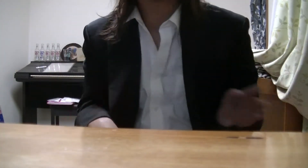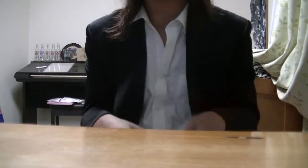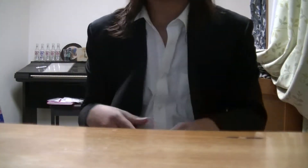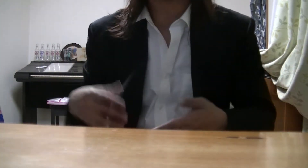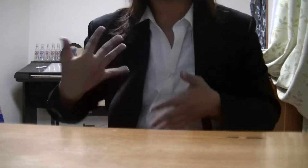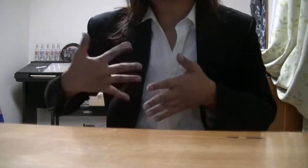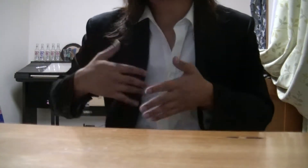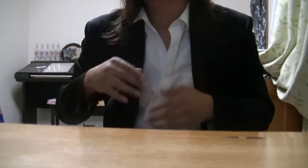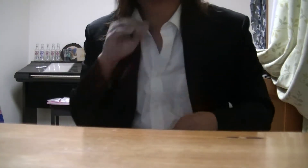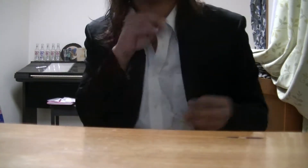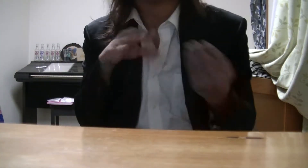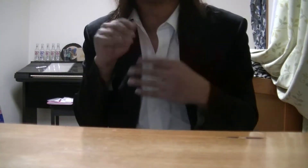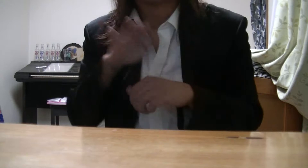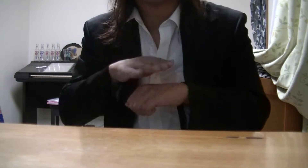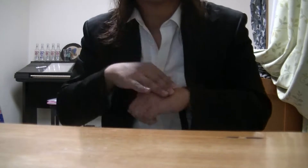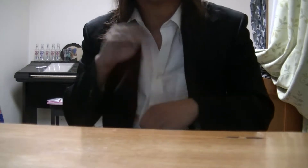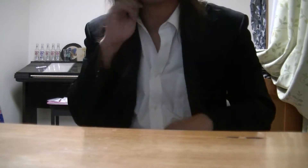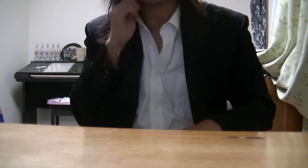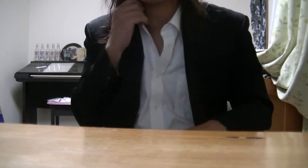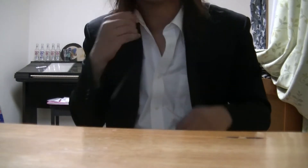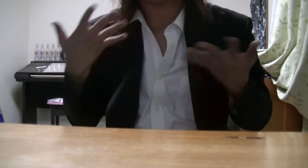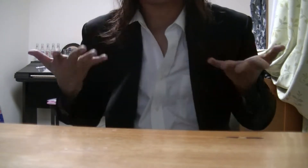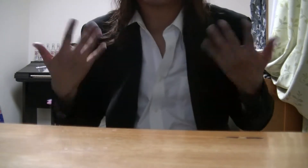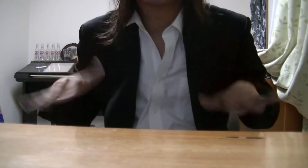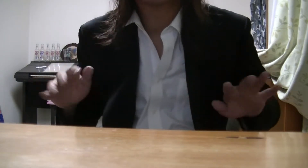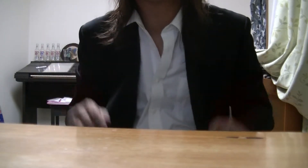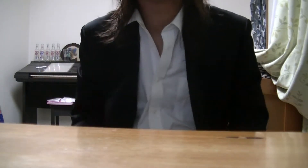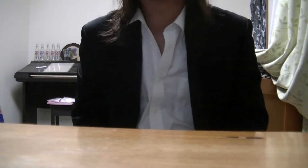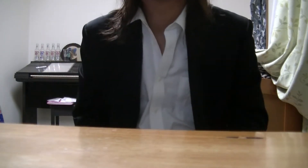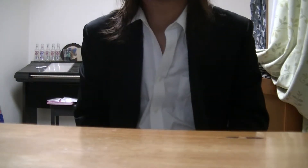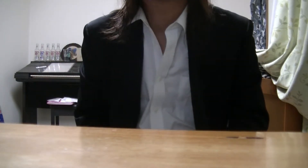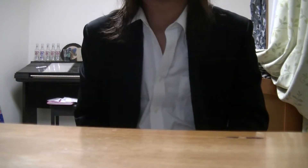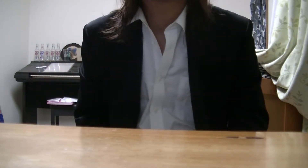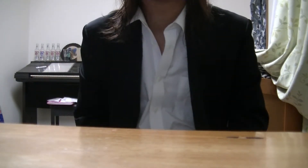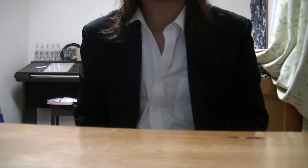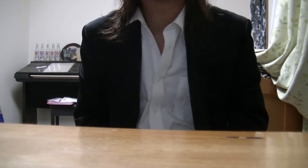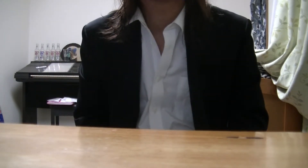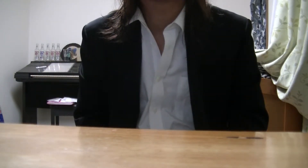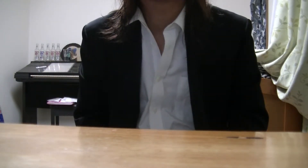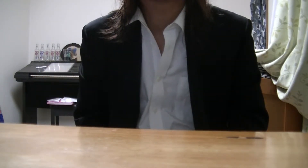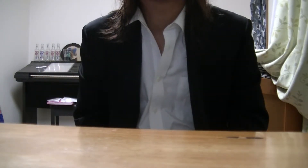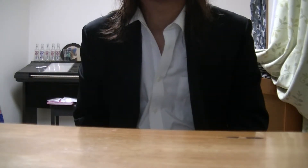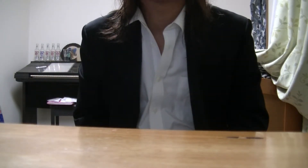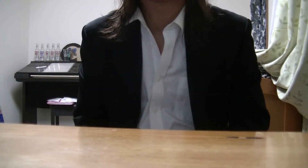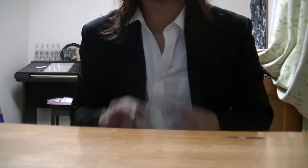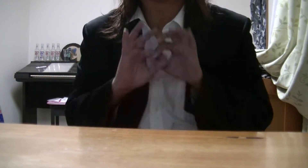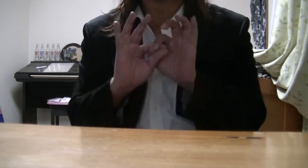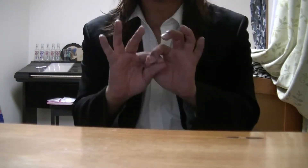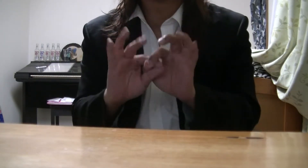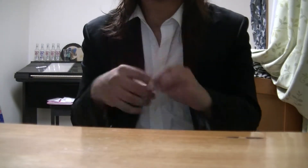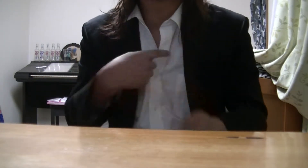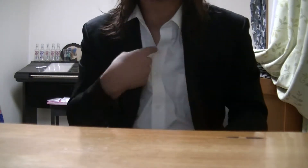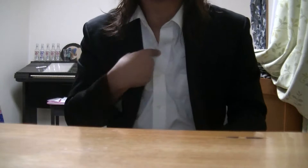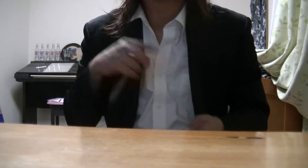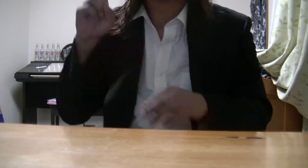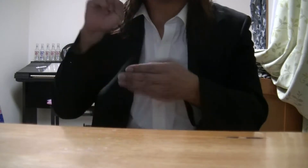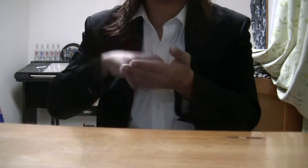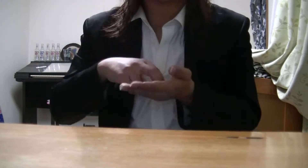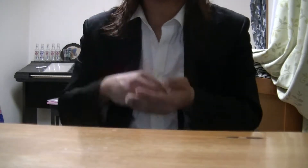端なコミュニケーションで終わらすこともあんまりないんじゃないかなと思うんですよ。だから僕は決めたんです、これが正しいかど